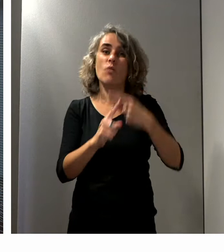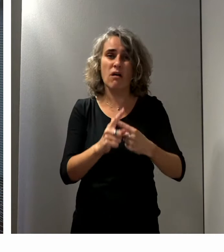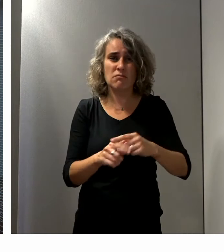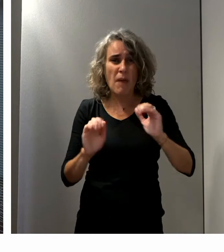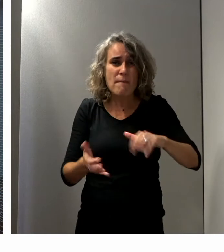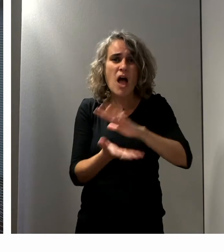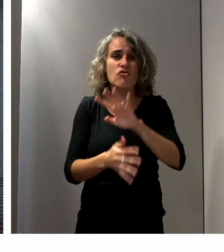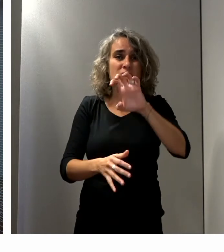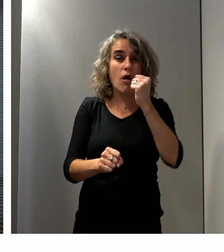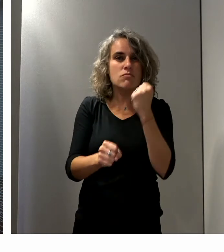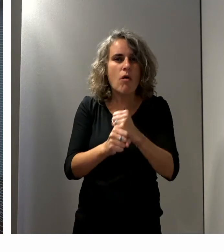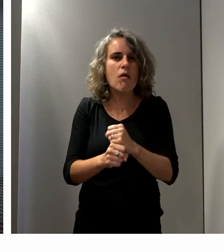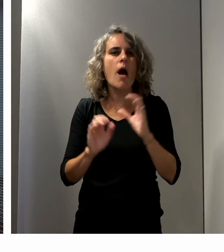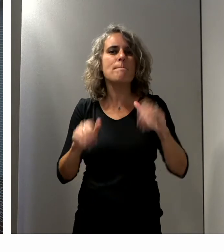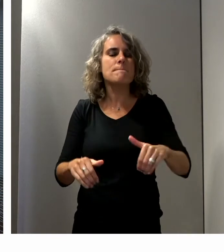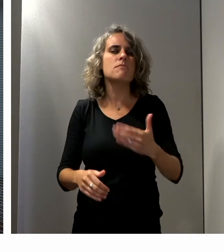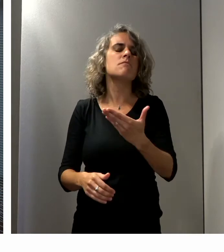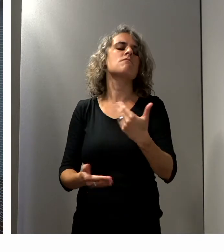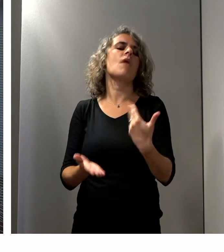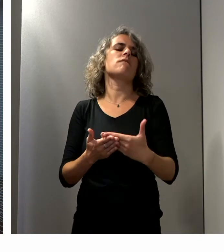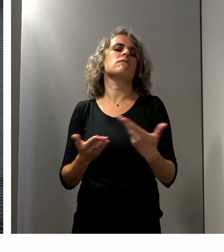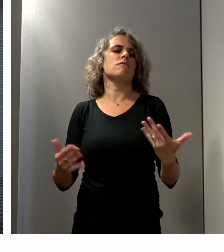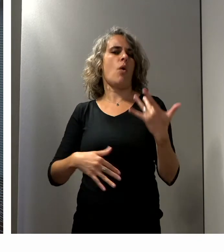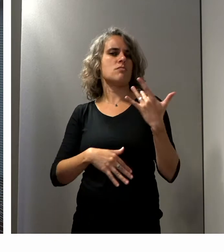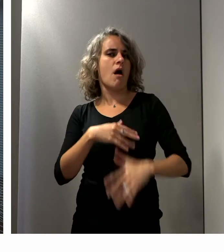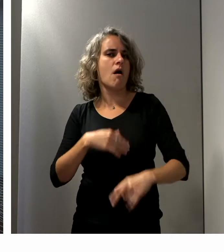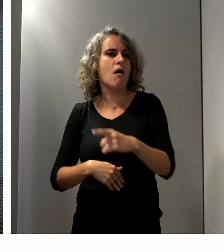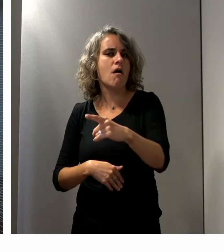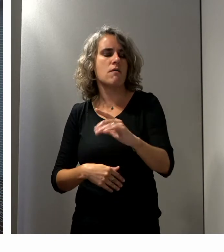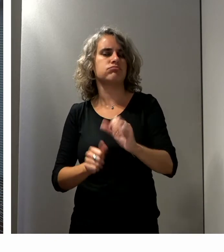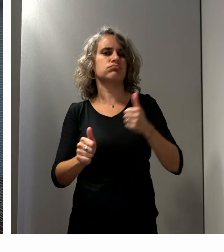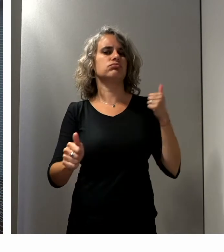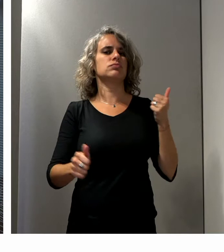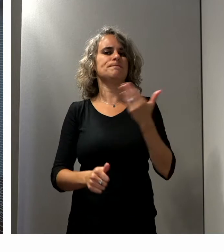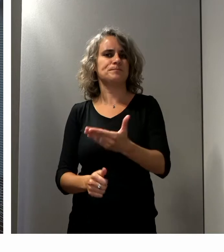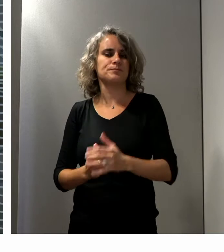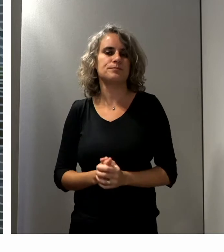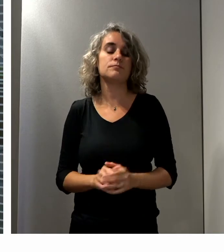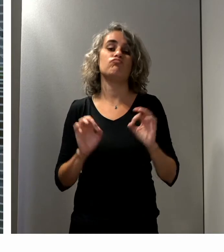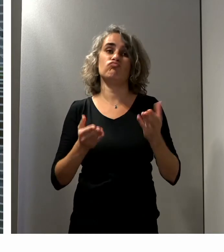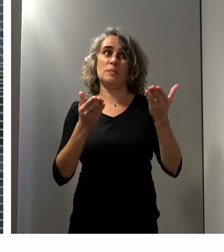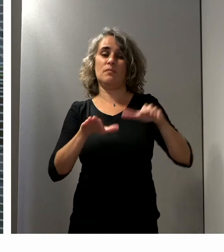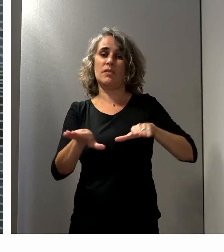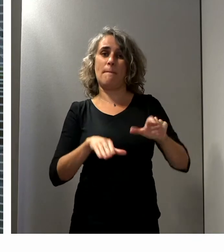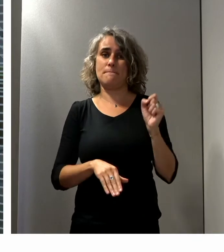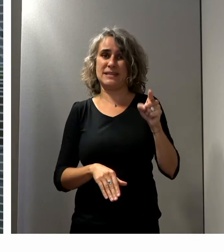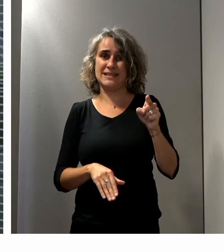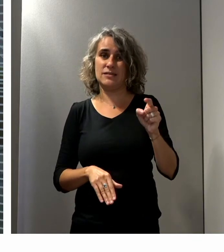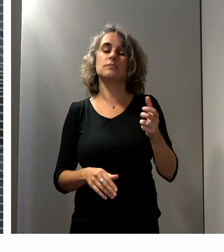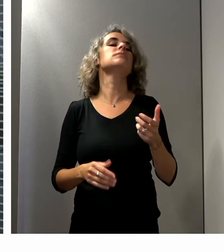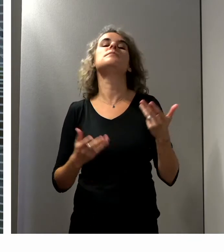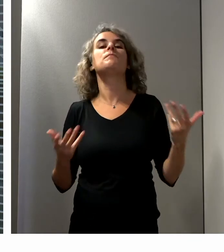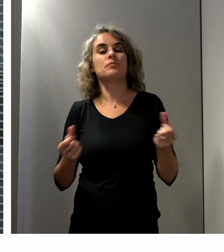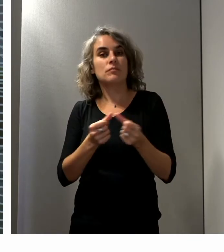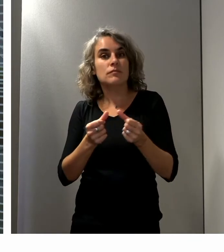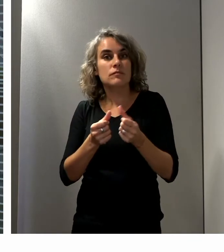à 40 ans. Donc on voit aussi le retard qu'on a pu accumuler sur ces questions-là. Et avec ces programmes, ça permet à la fois de faire